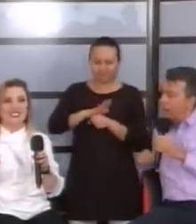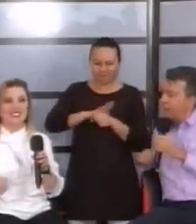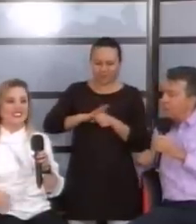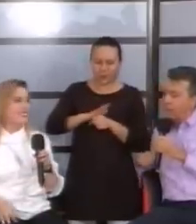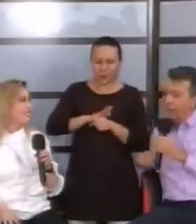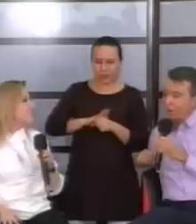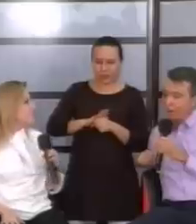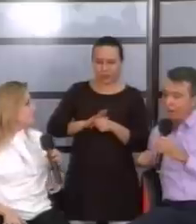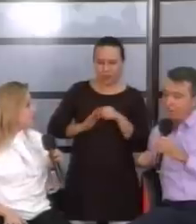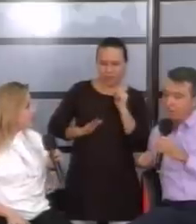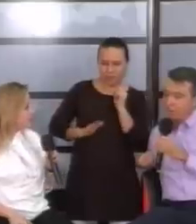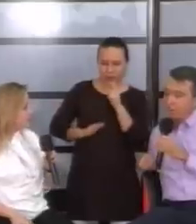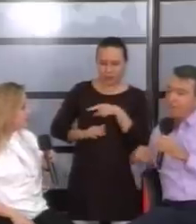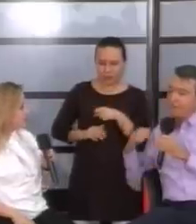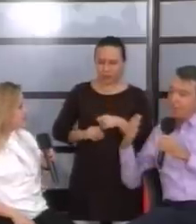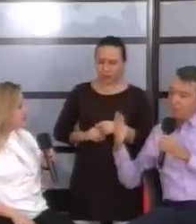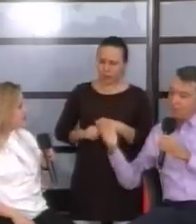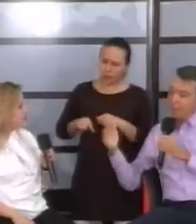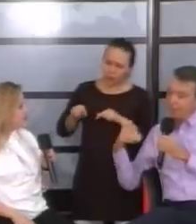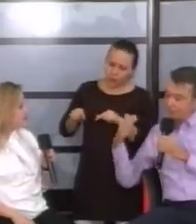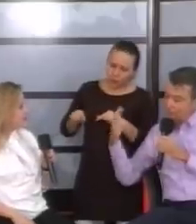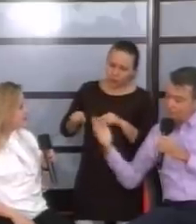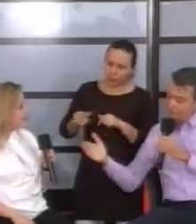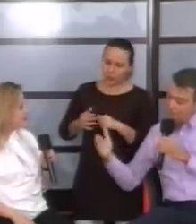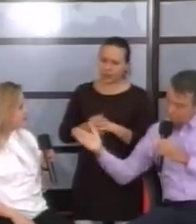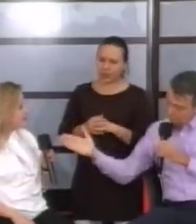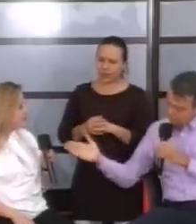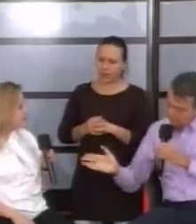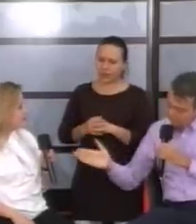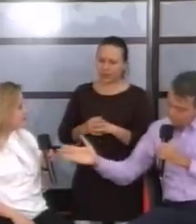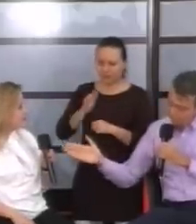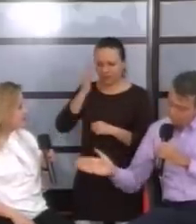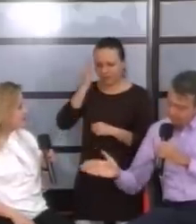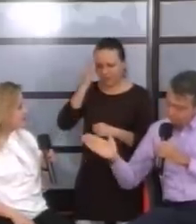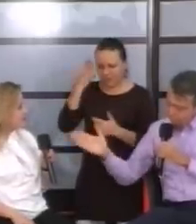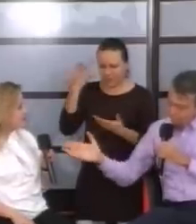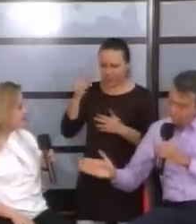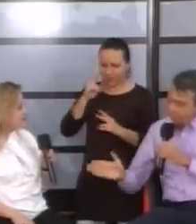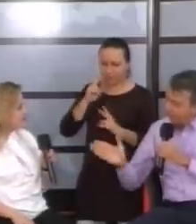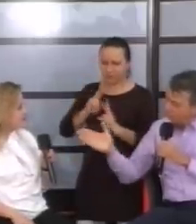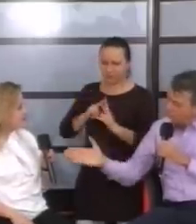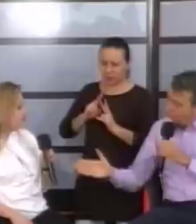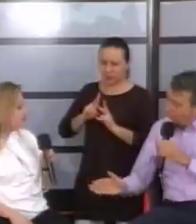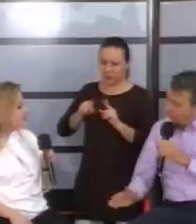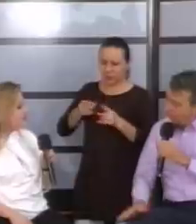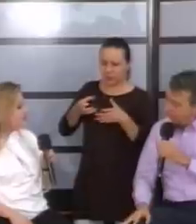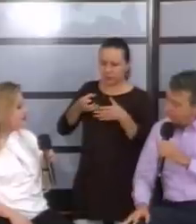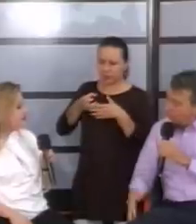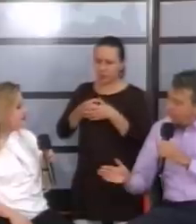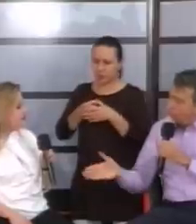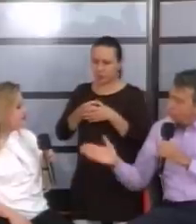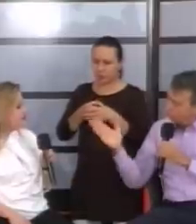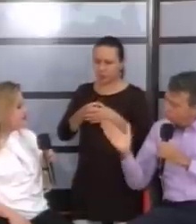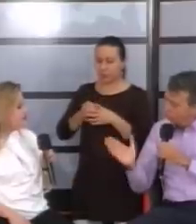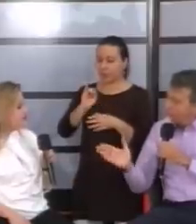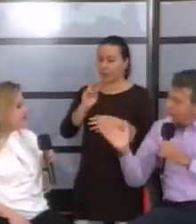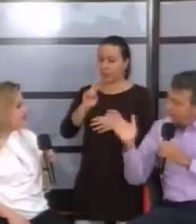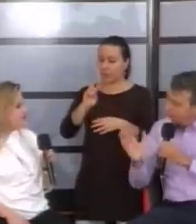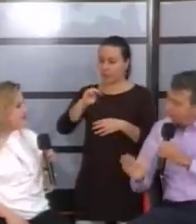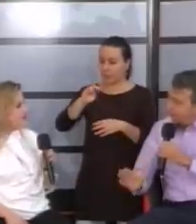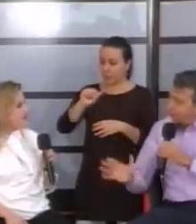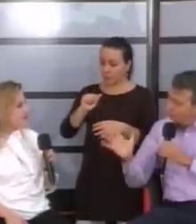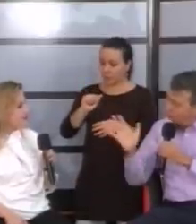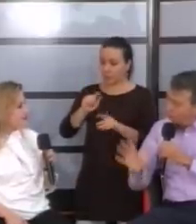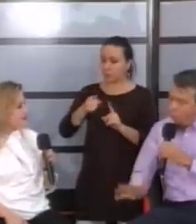le digo a la doctora Carolina. Sí. Usted que ha estado en ese. Según eso, usted hizo parte del grupo de María Irma Noreña, usted entró a